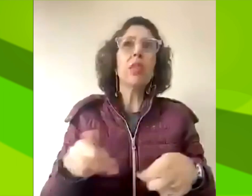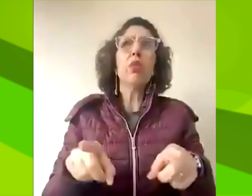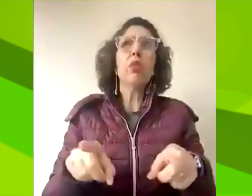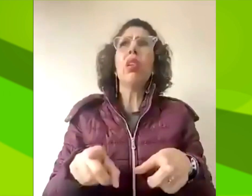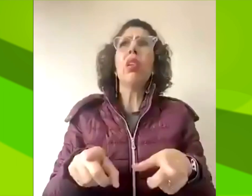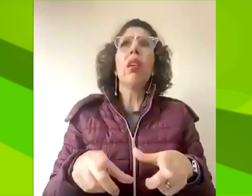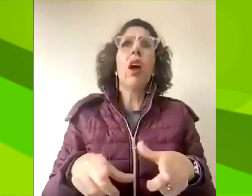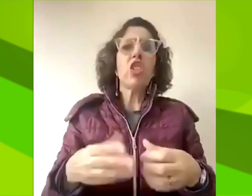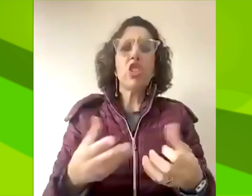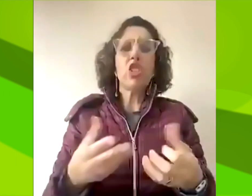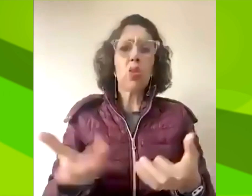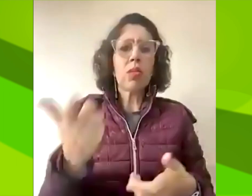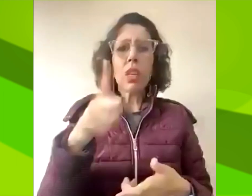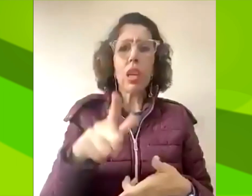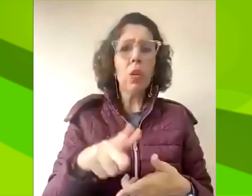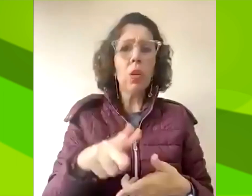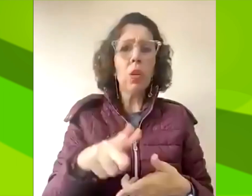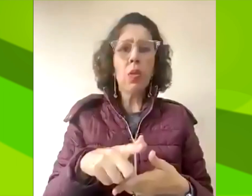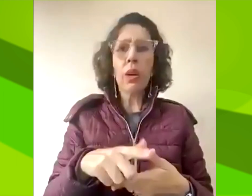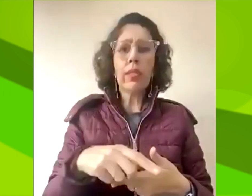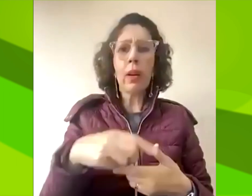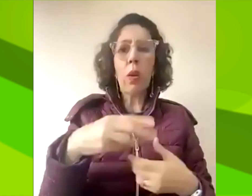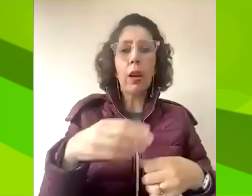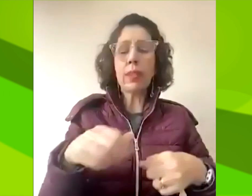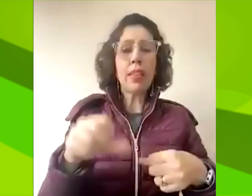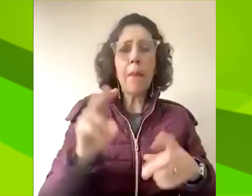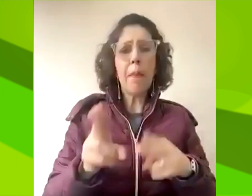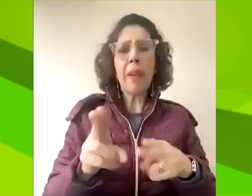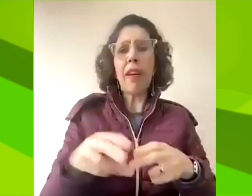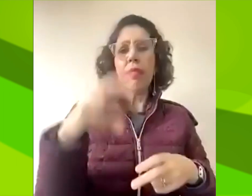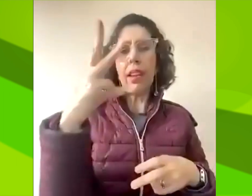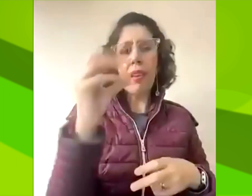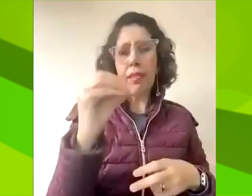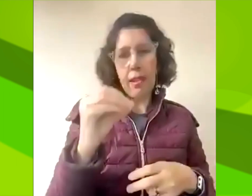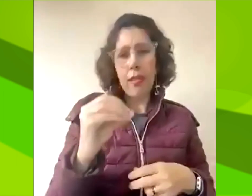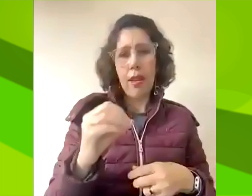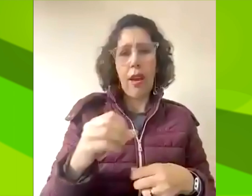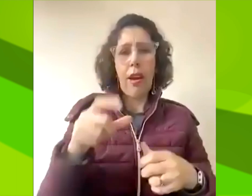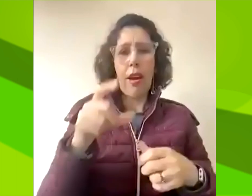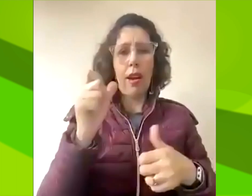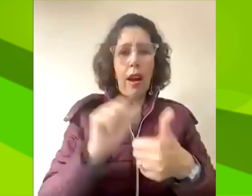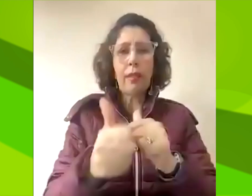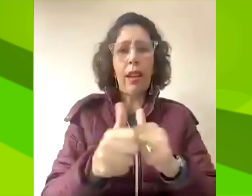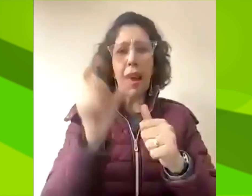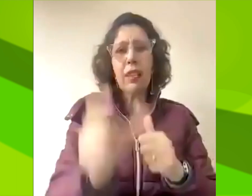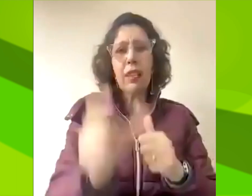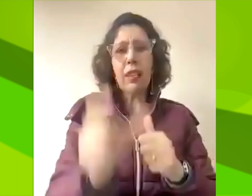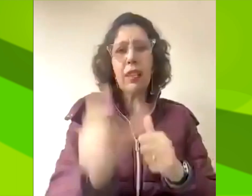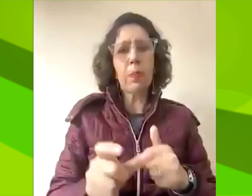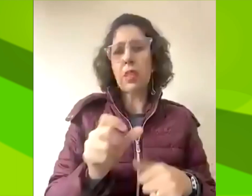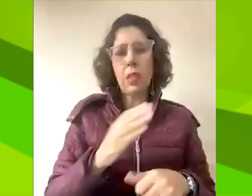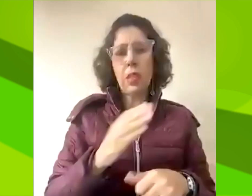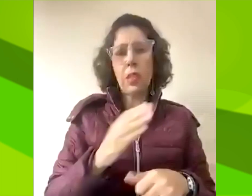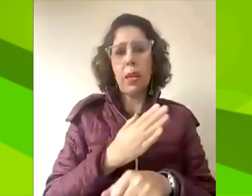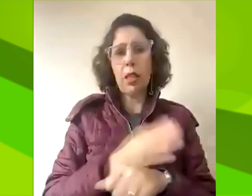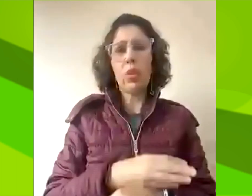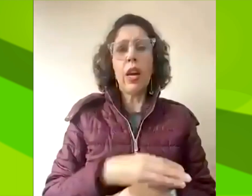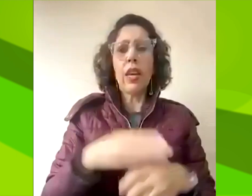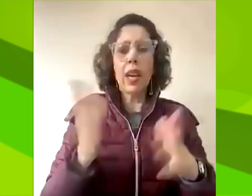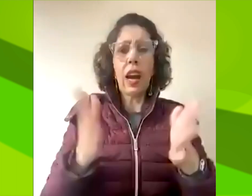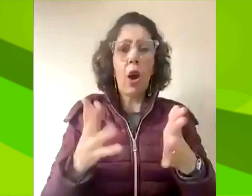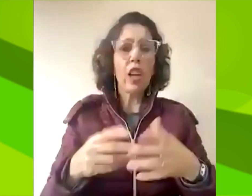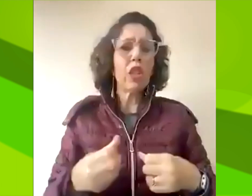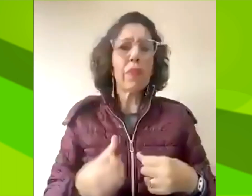tanto que a gente conseguiu ter sempre 30 atletas participando.